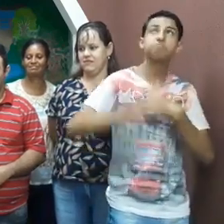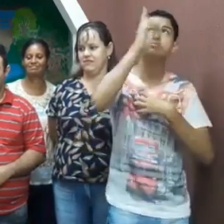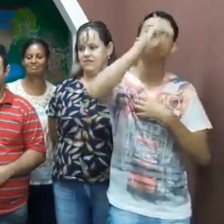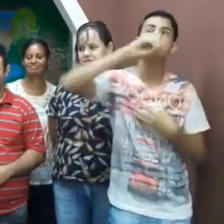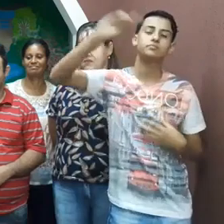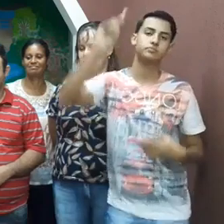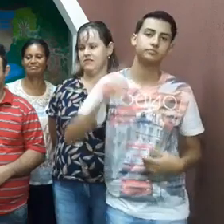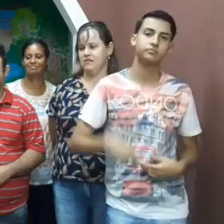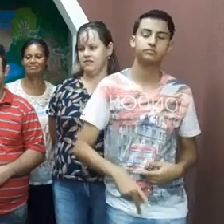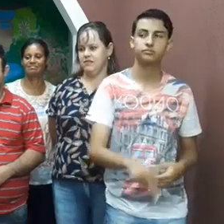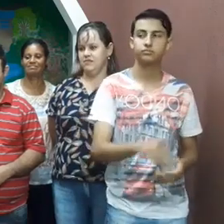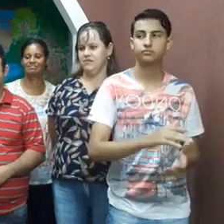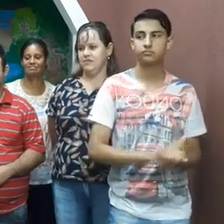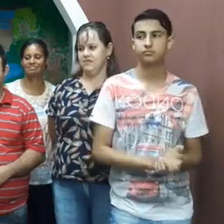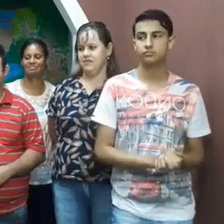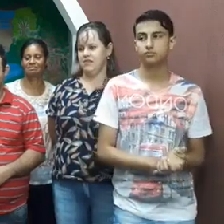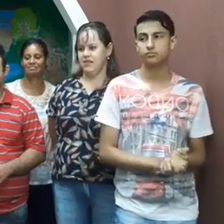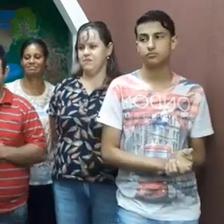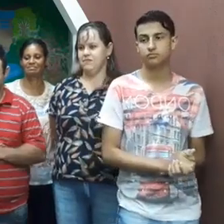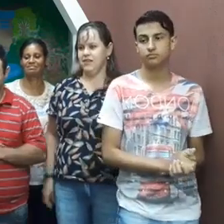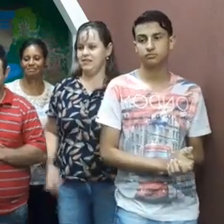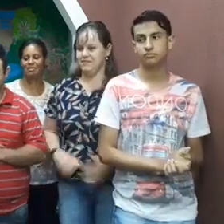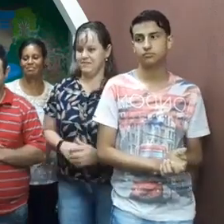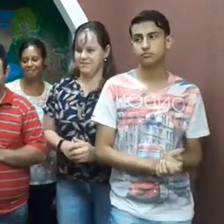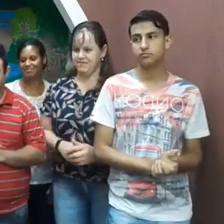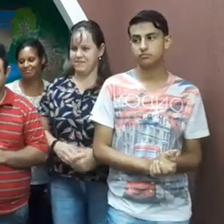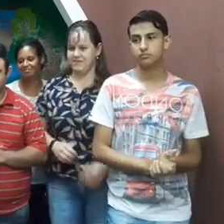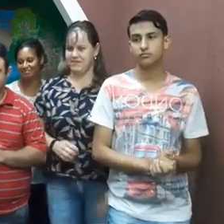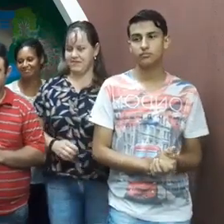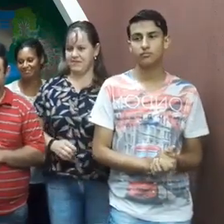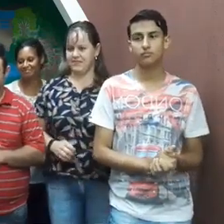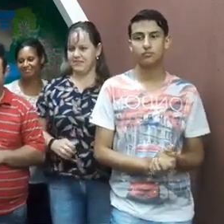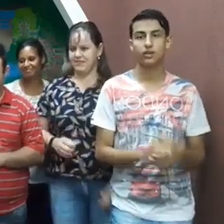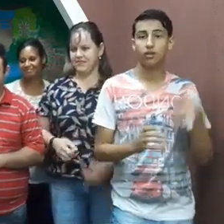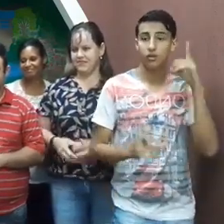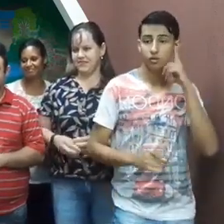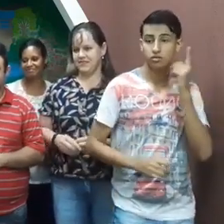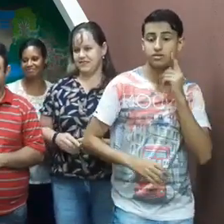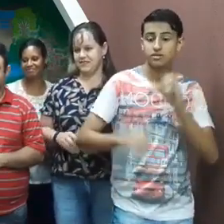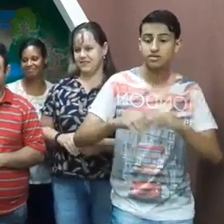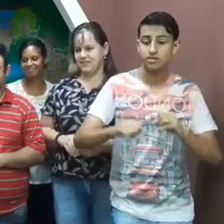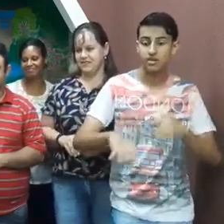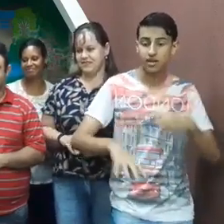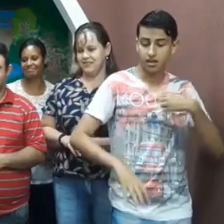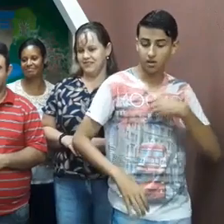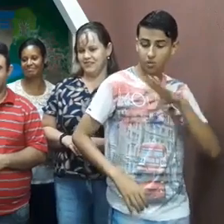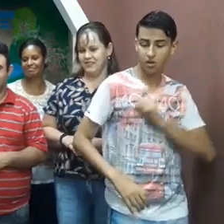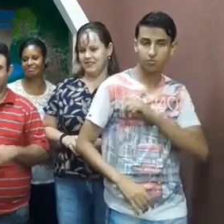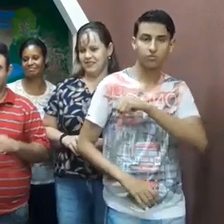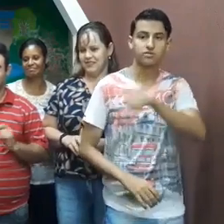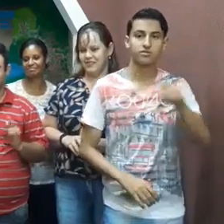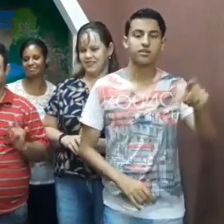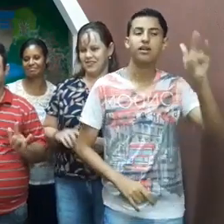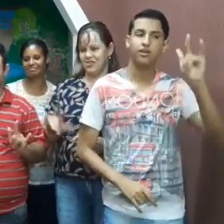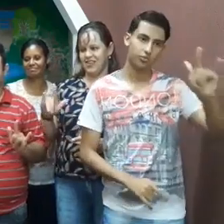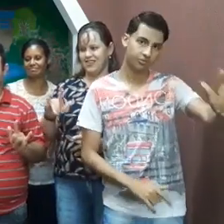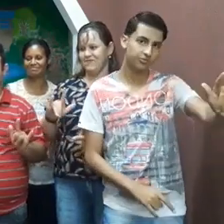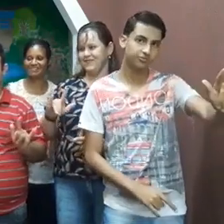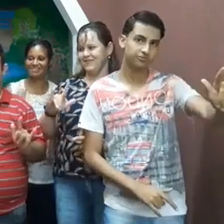de Deus. Irmã Rosane, ensina a igreja a falar: eu amo você.